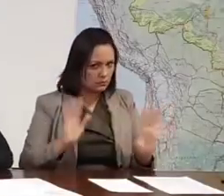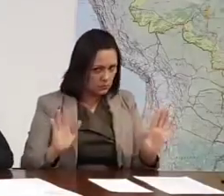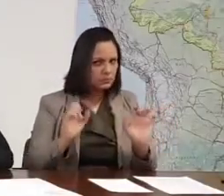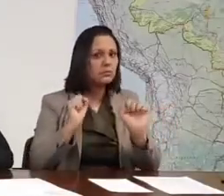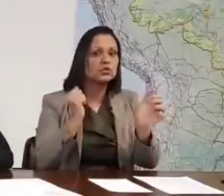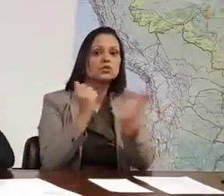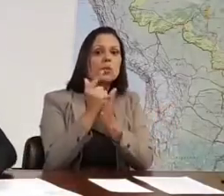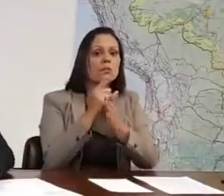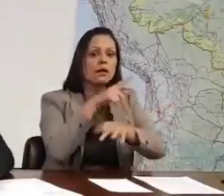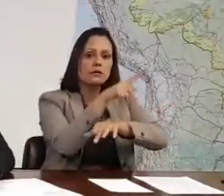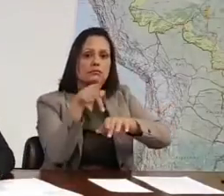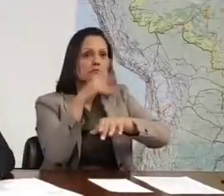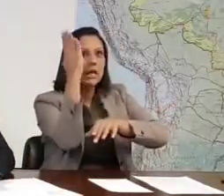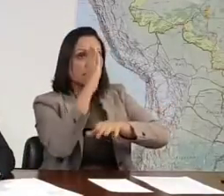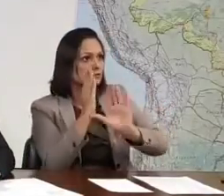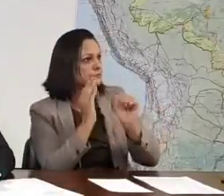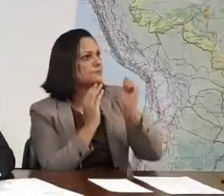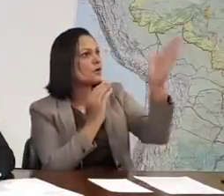comprada fora do Brasil.